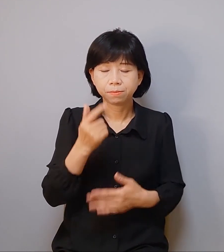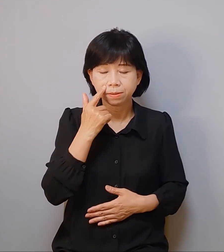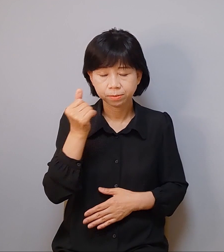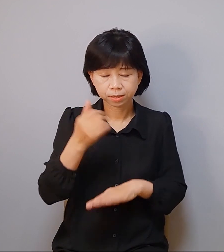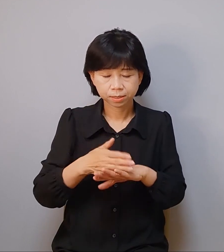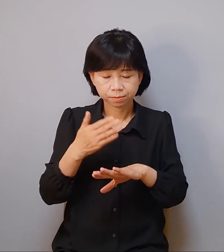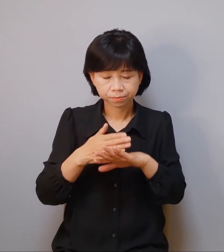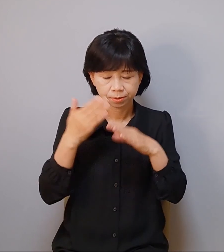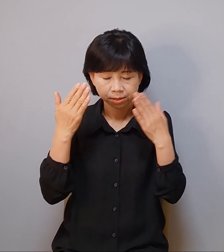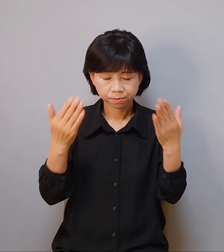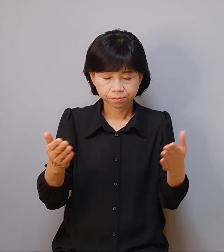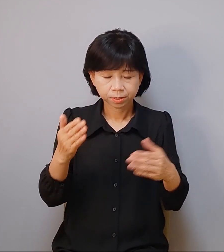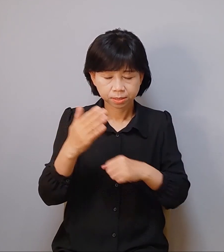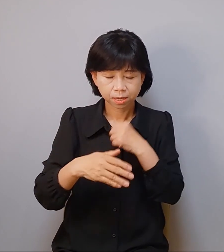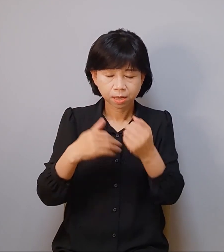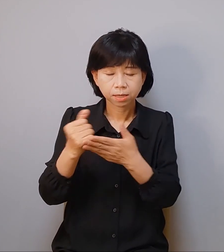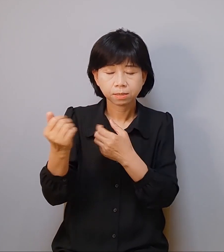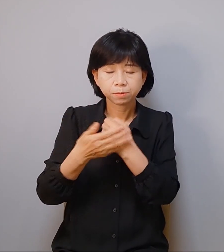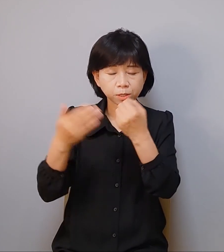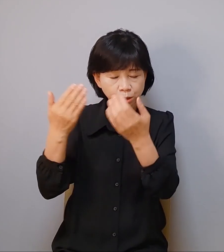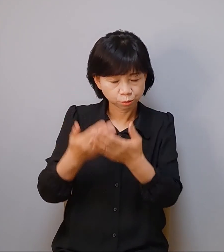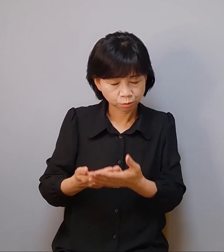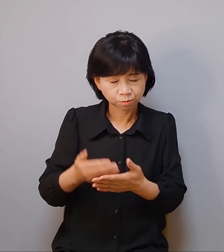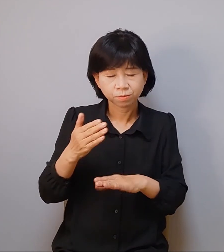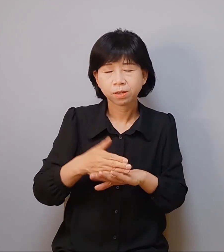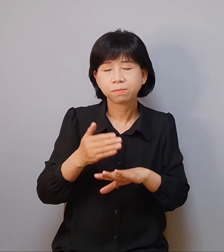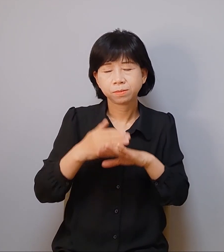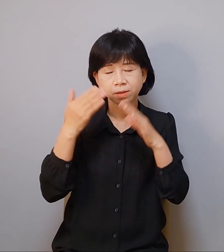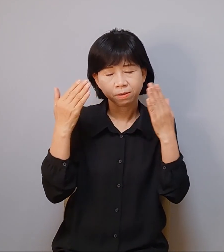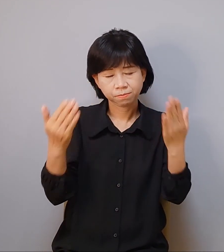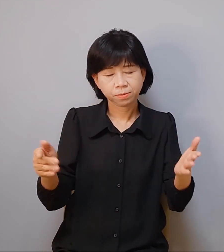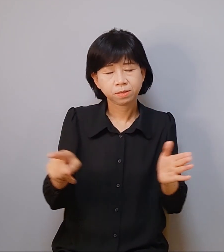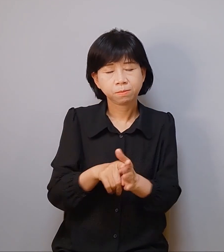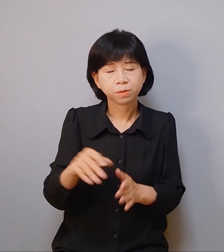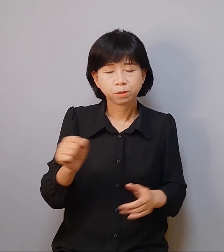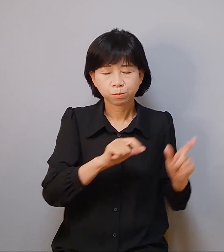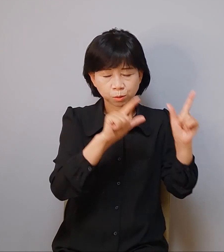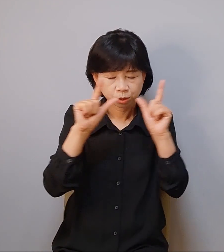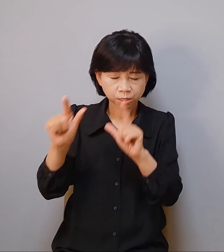감사합니다. 하나님이 은혜 주셔서 감사합니다. 믿음으로 살아가는